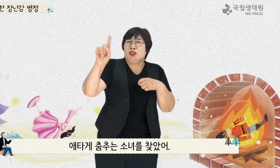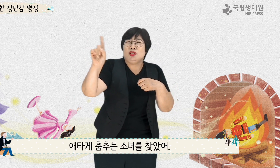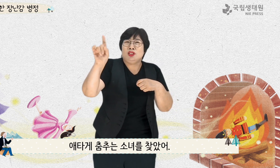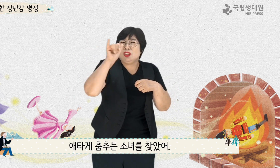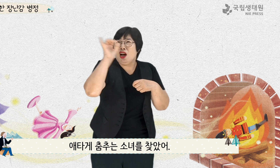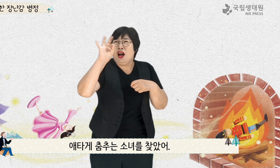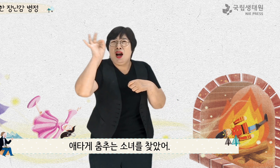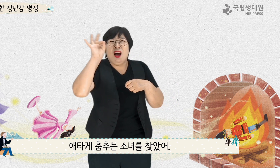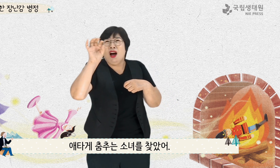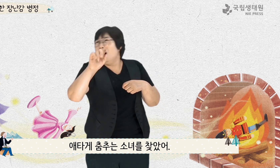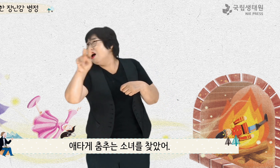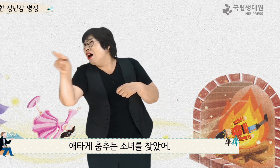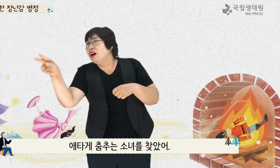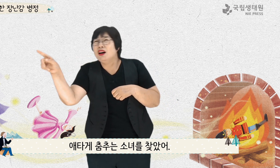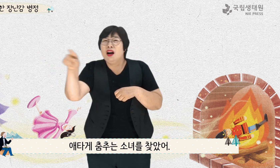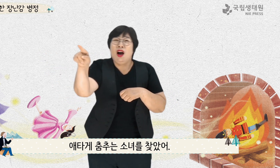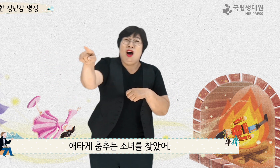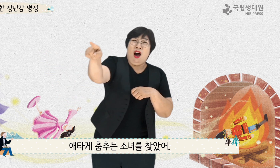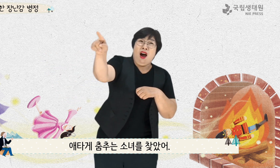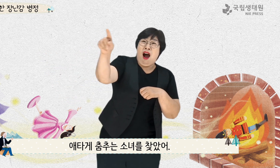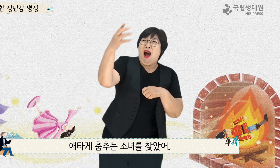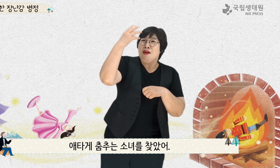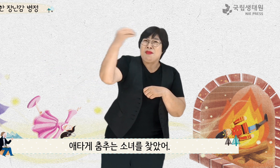애타게 춤추는 소녀를 찾았어.